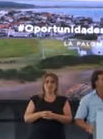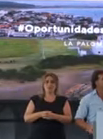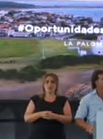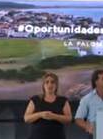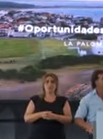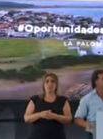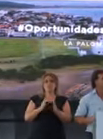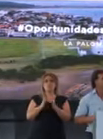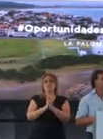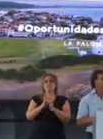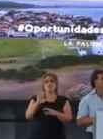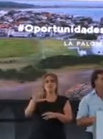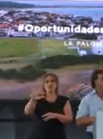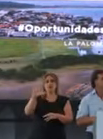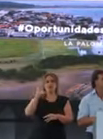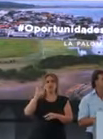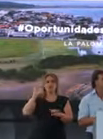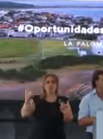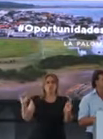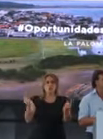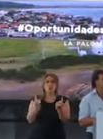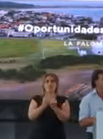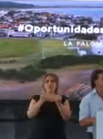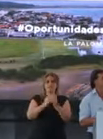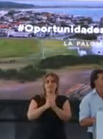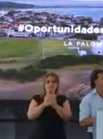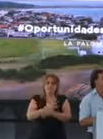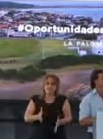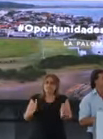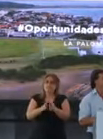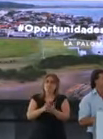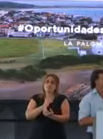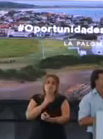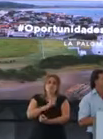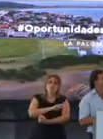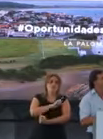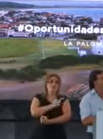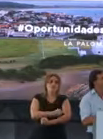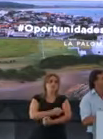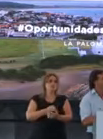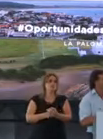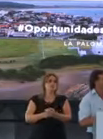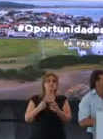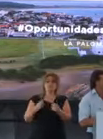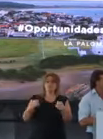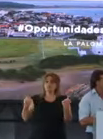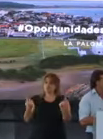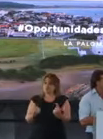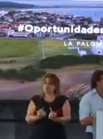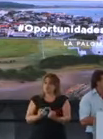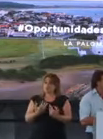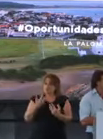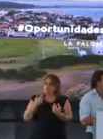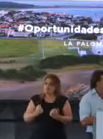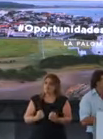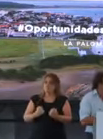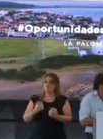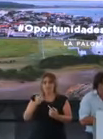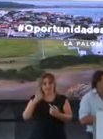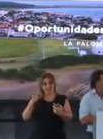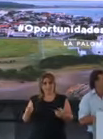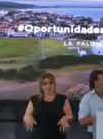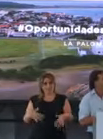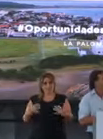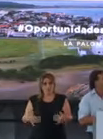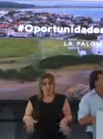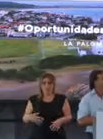No nos olvidemos estos encuentros. Juntemos fuerza en estos encuentros. Esto es lo que nos da fuerza en el momento que uno a